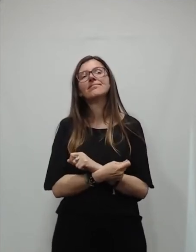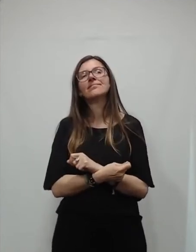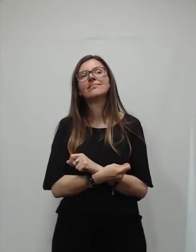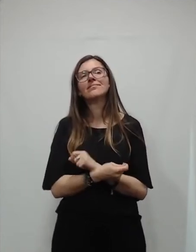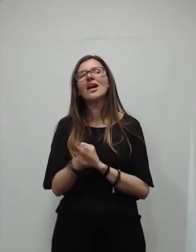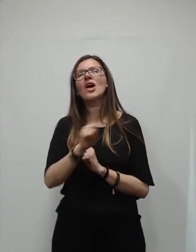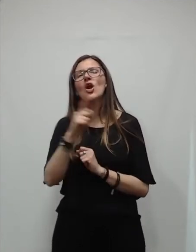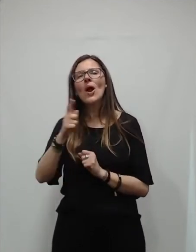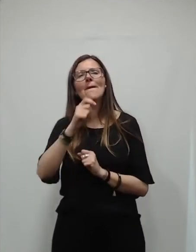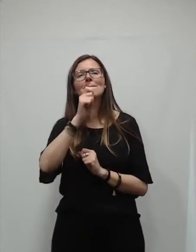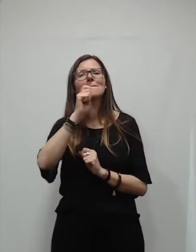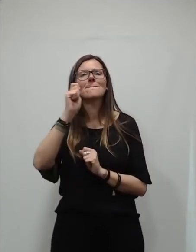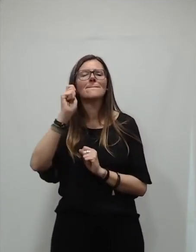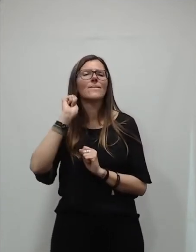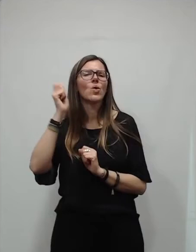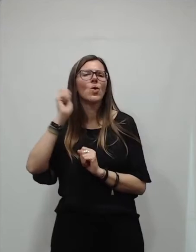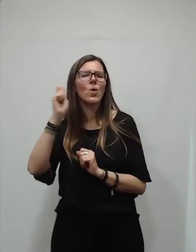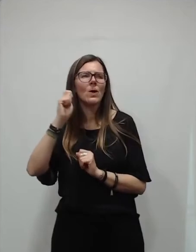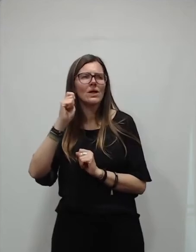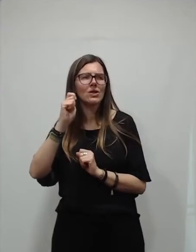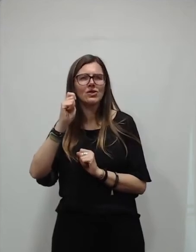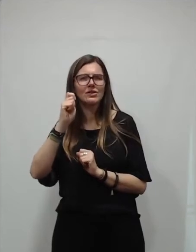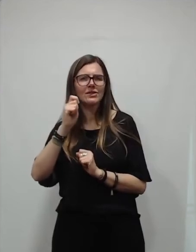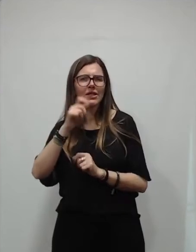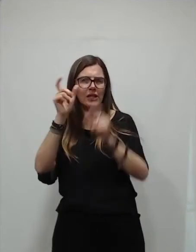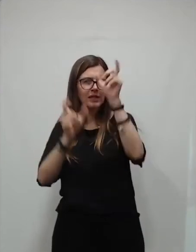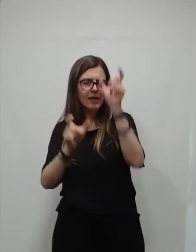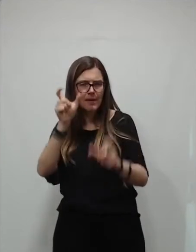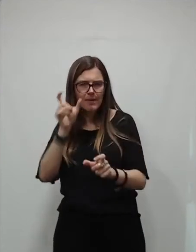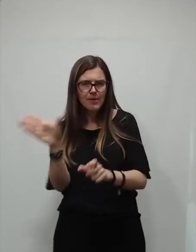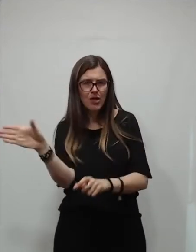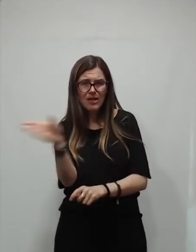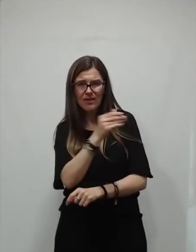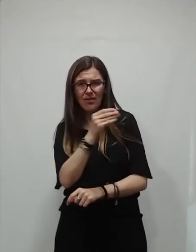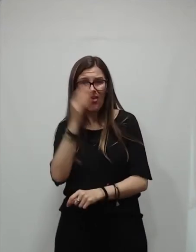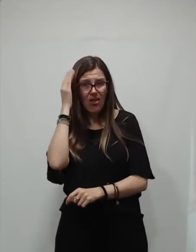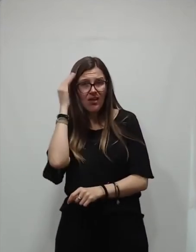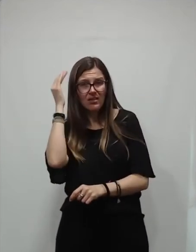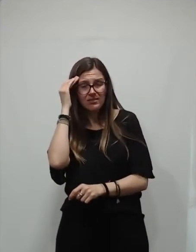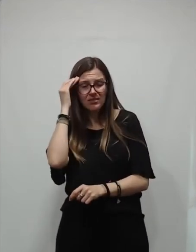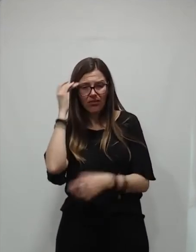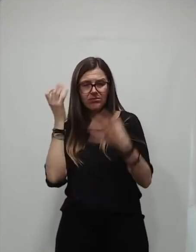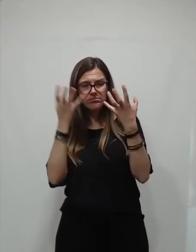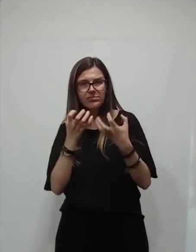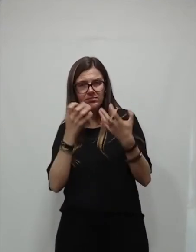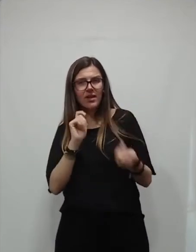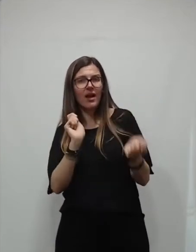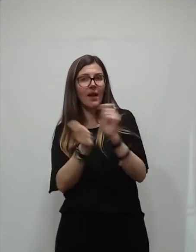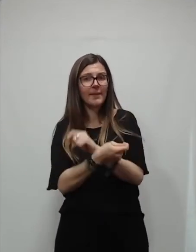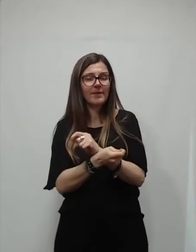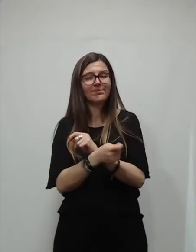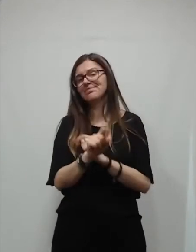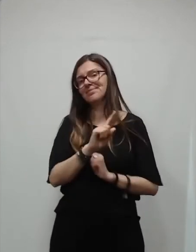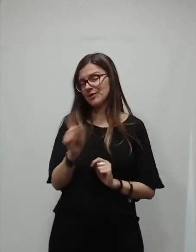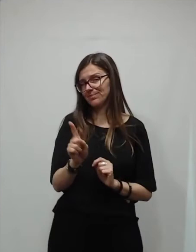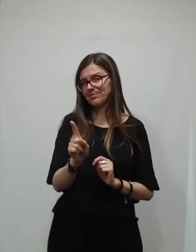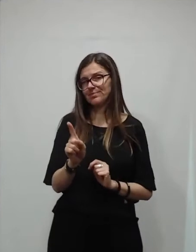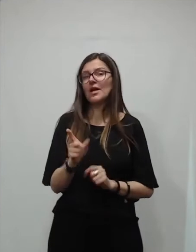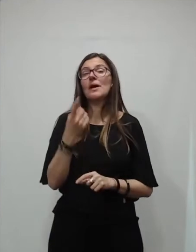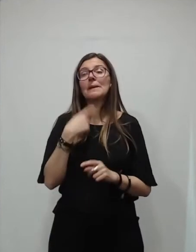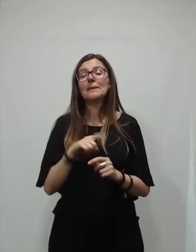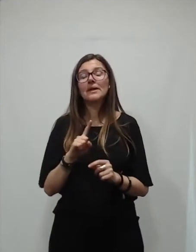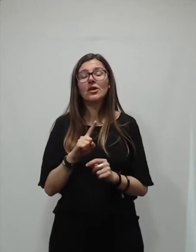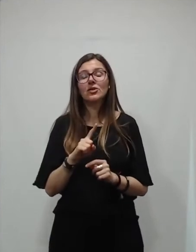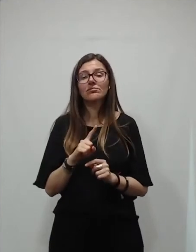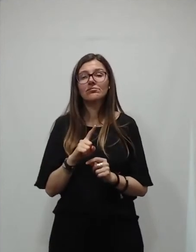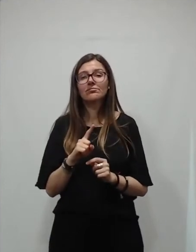público sobre la justicia penal y su reforma en nuestro país, que se ha centrado en otras cuestiones, tiene importantísimas